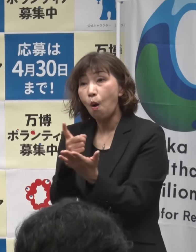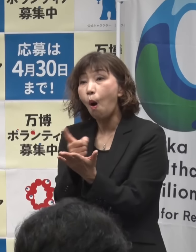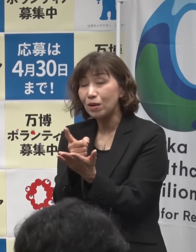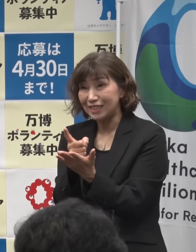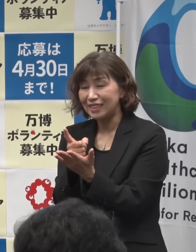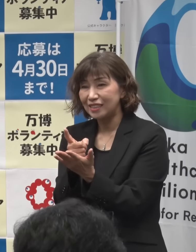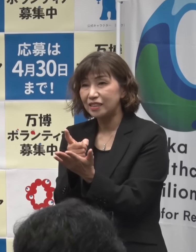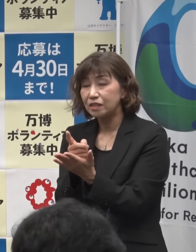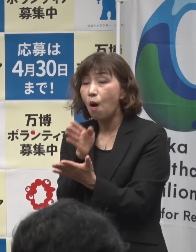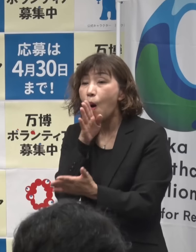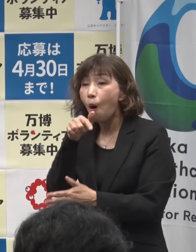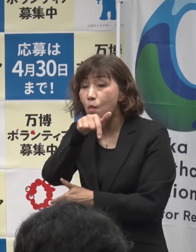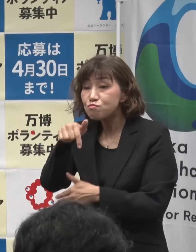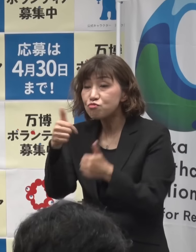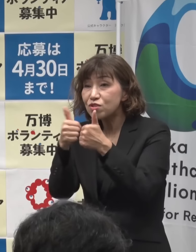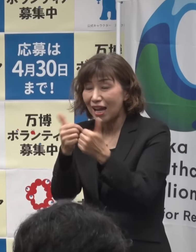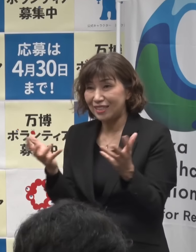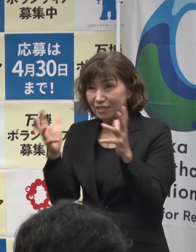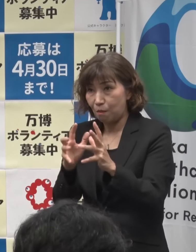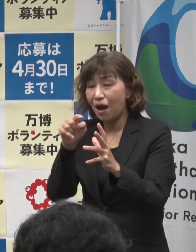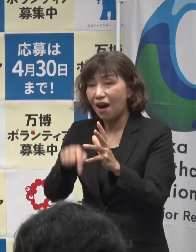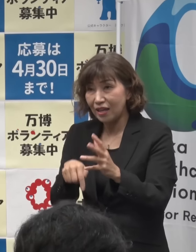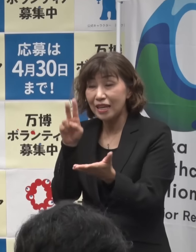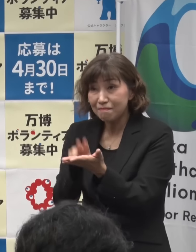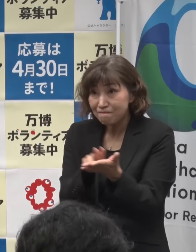本部会議で定めていきたいと思っています。